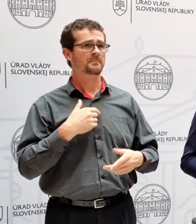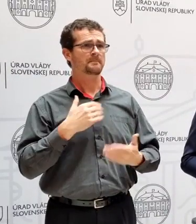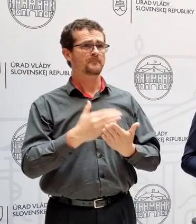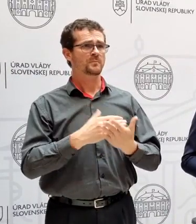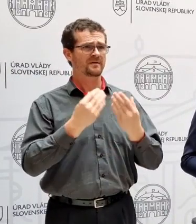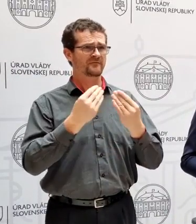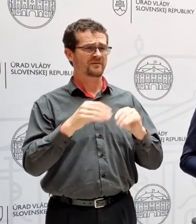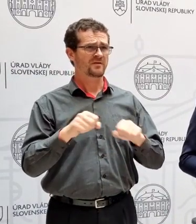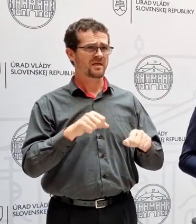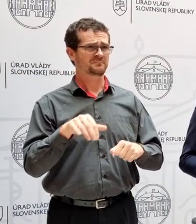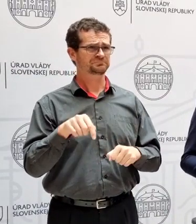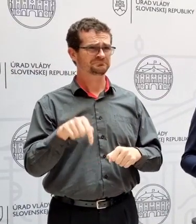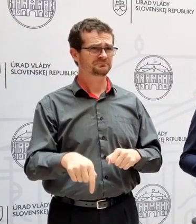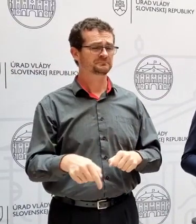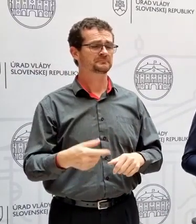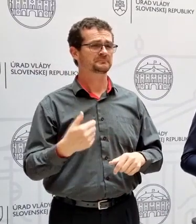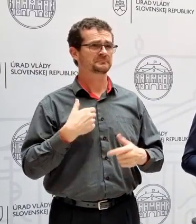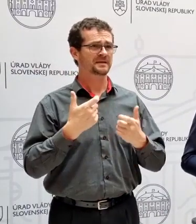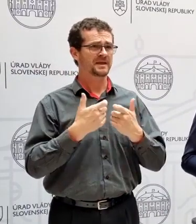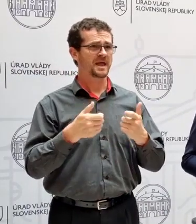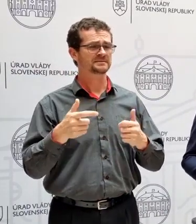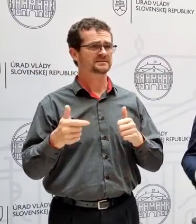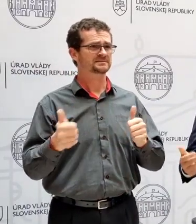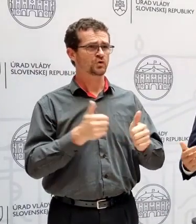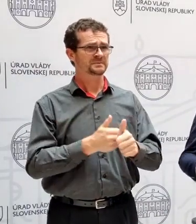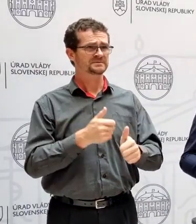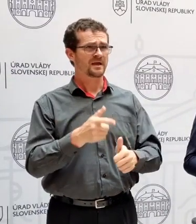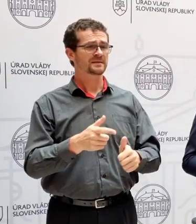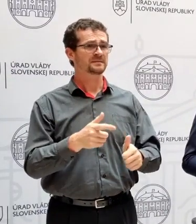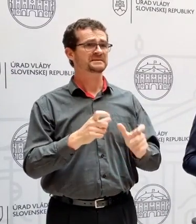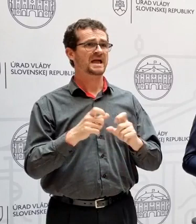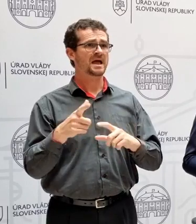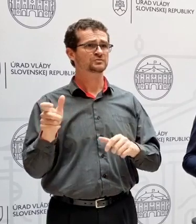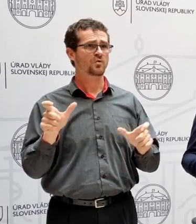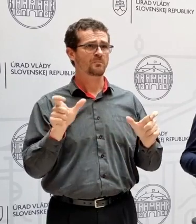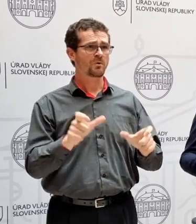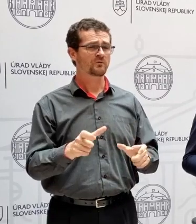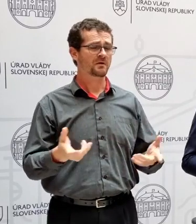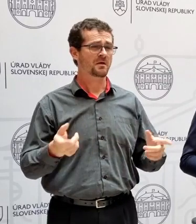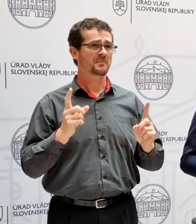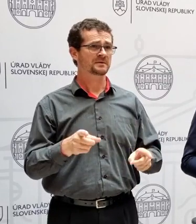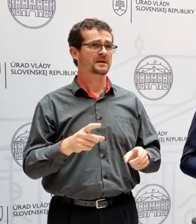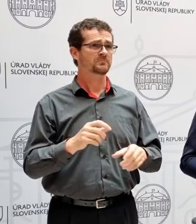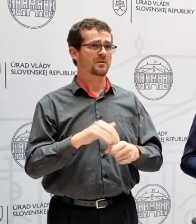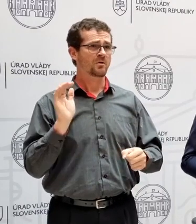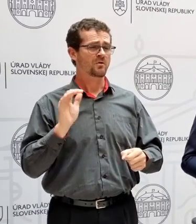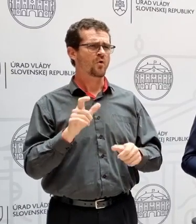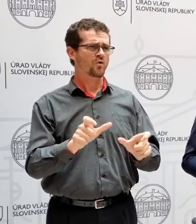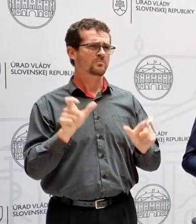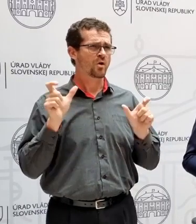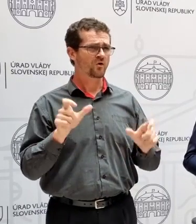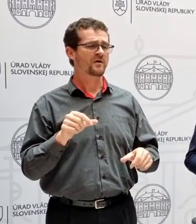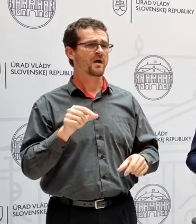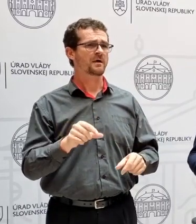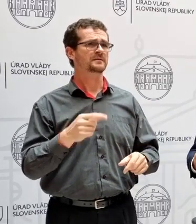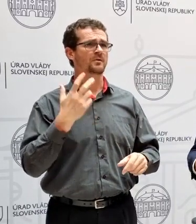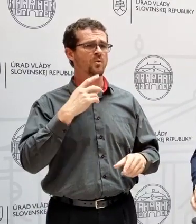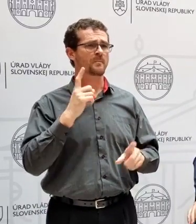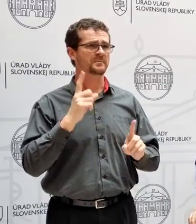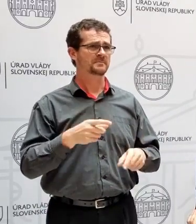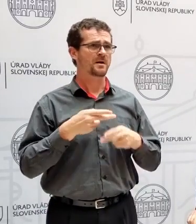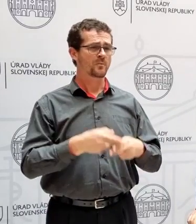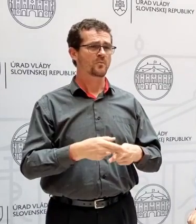programu vyhlásení vlády. Takže jasné, že si za tým stojíme, to, že to Saska 2 roky blokovala, treba to odblokovať a ľuďom takisto treba pomôcť. Jednoducho